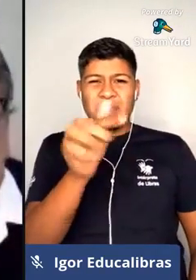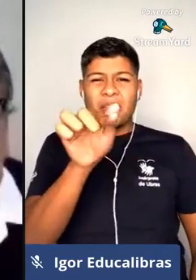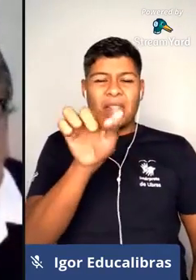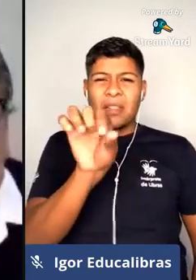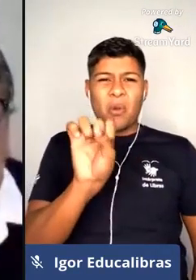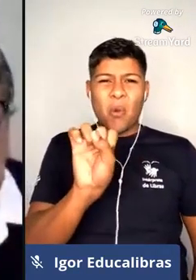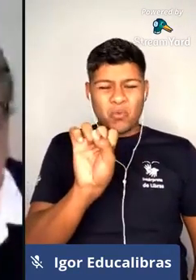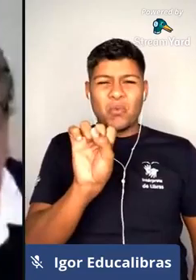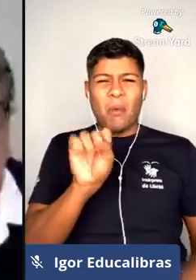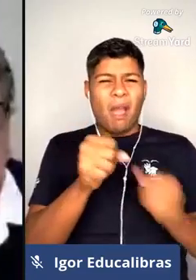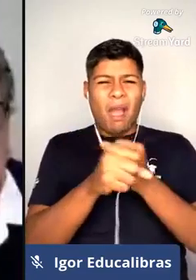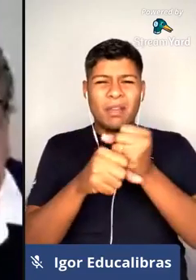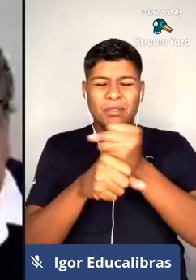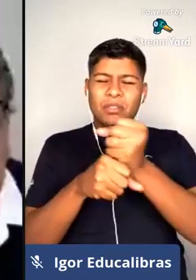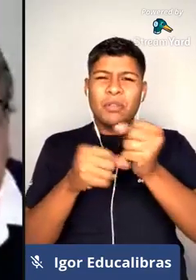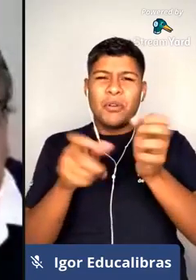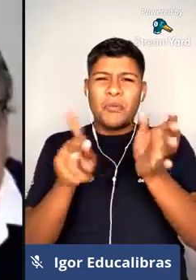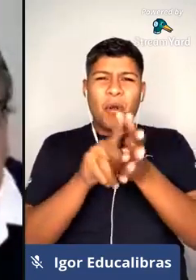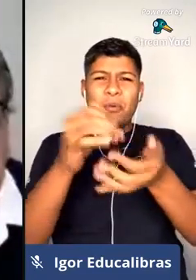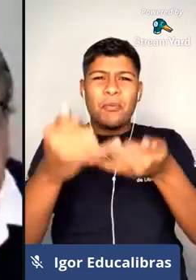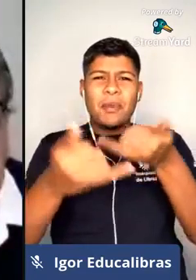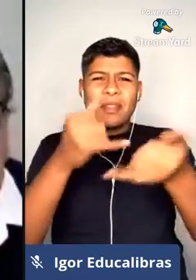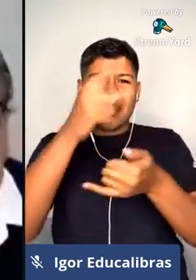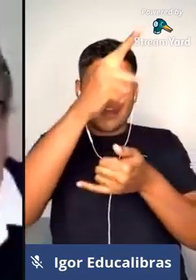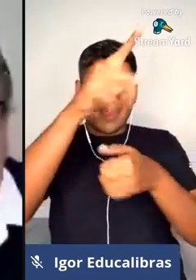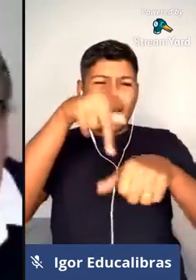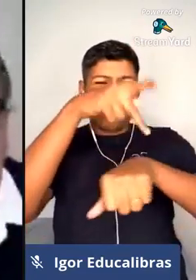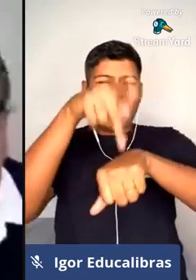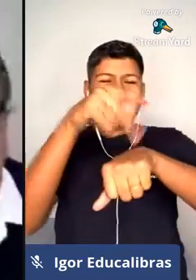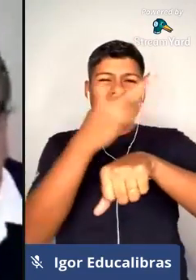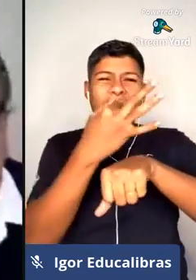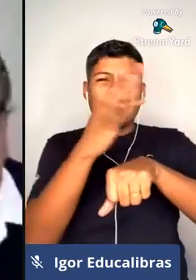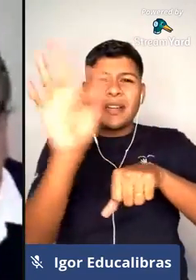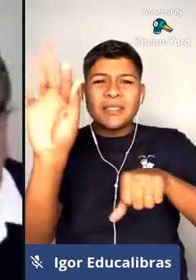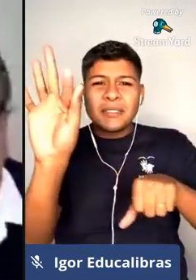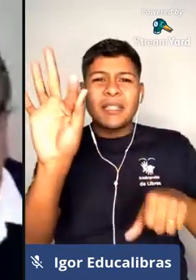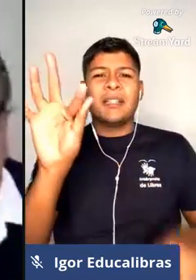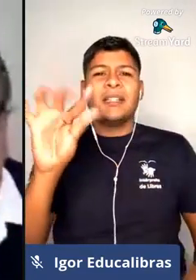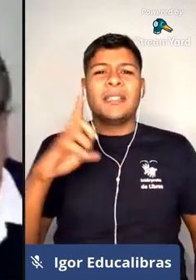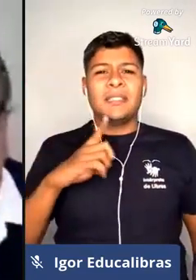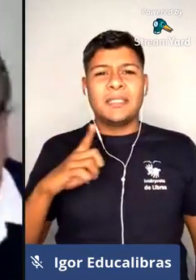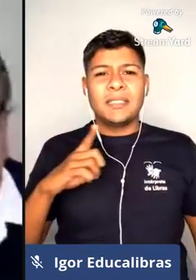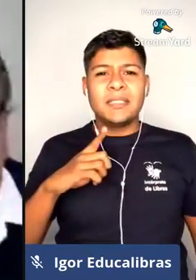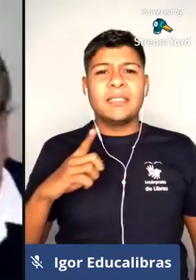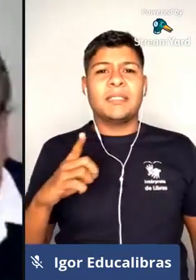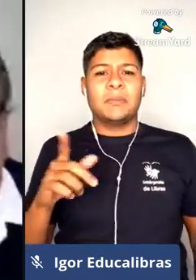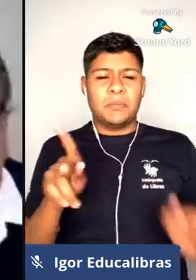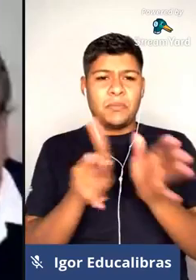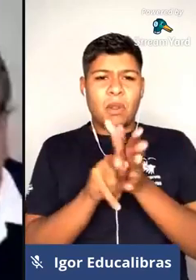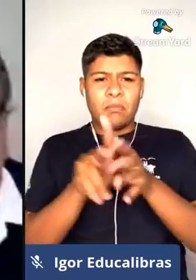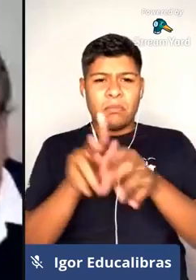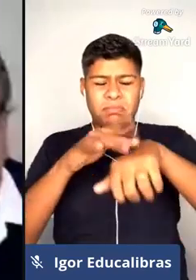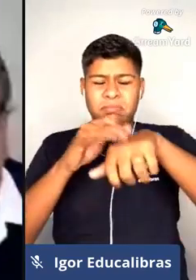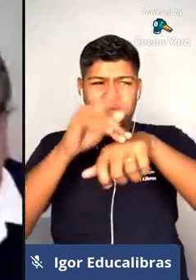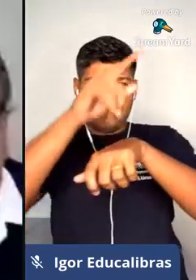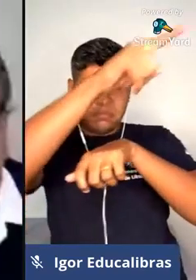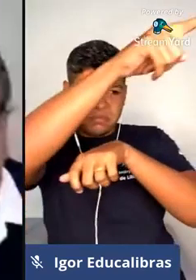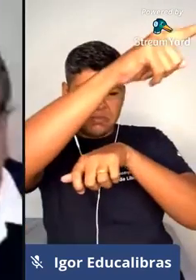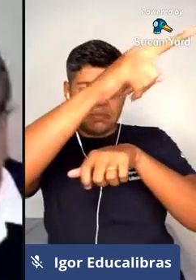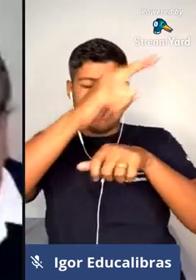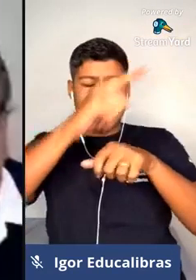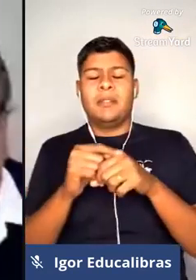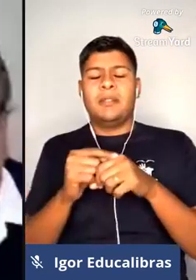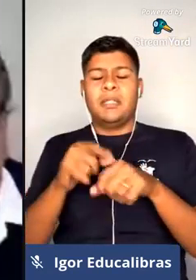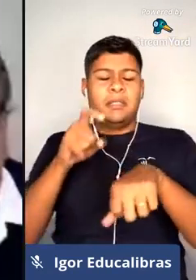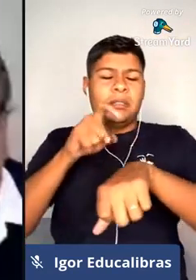primeiros vinculado aos Jogos de Paris, como tinha na época as outras do Exército, né, no